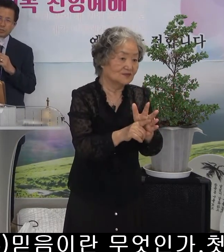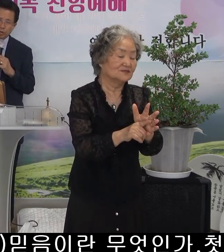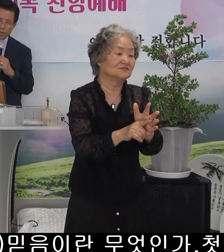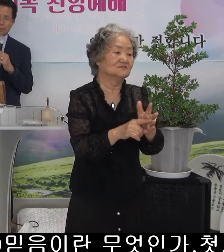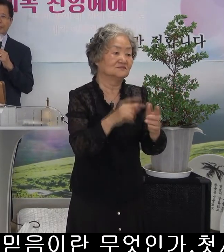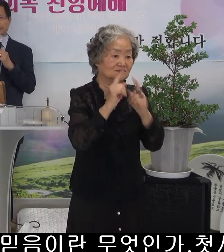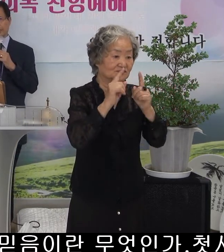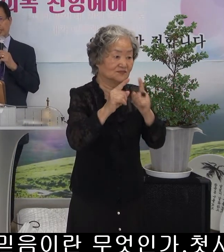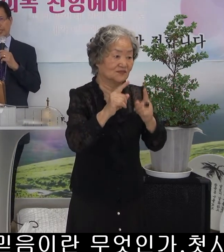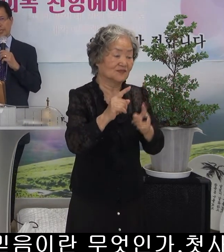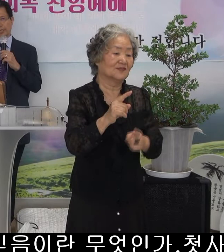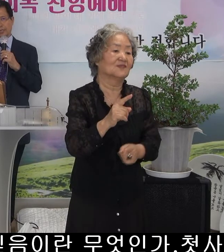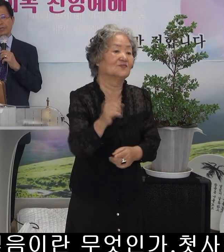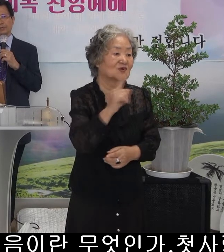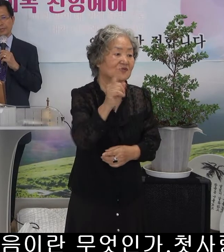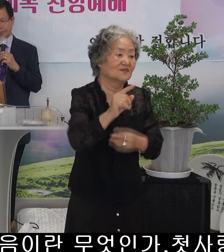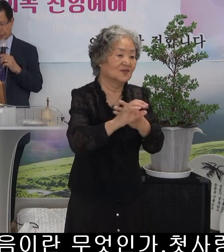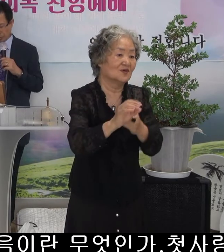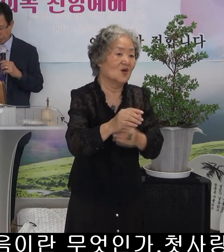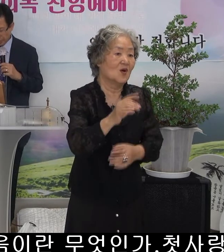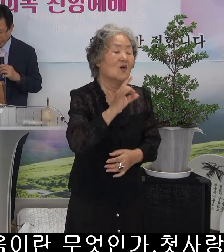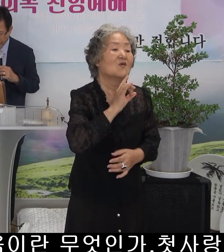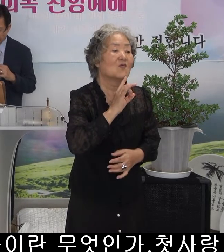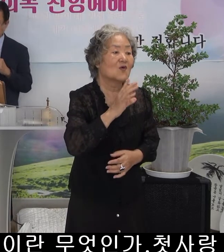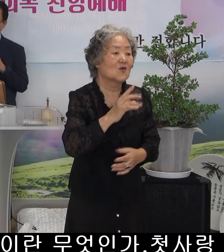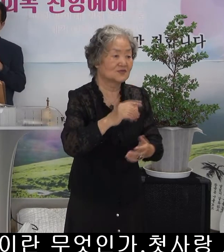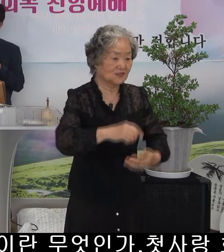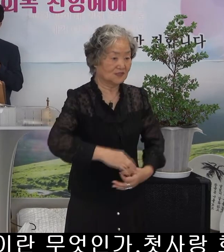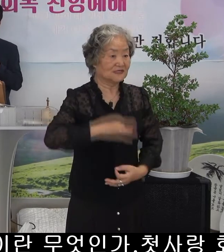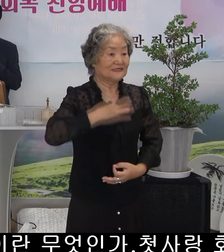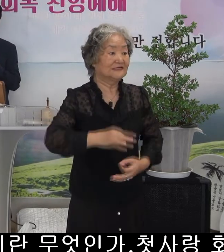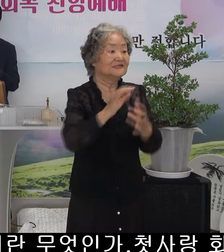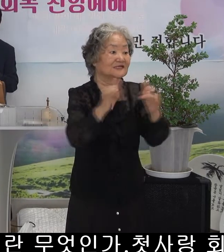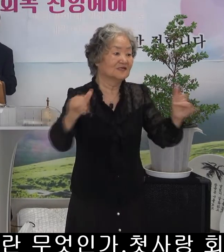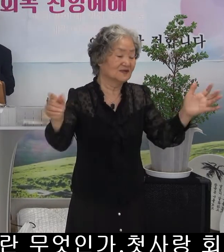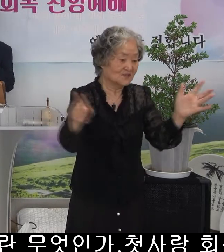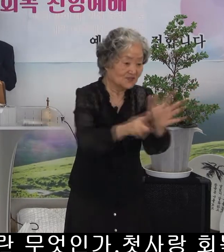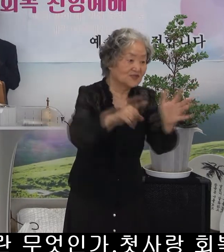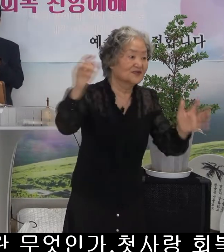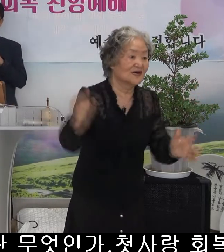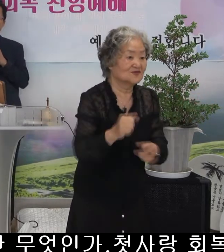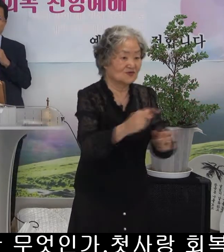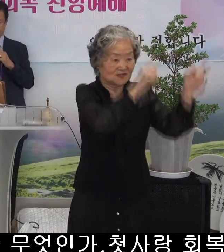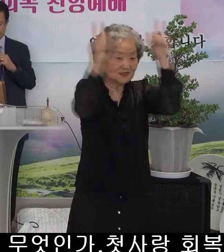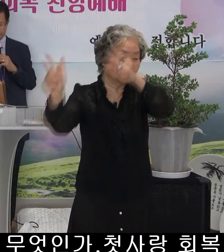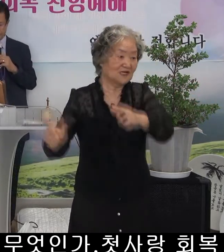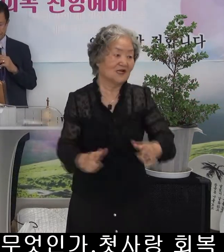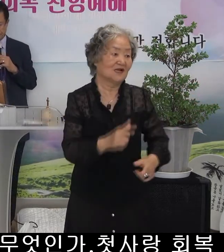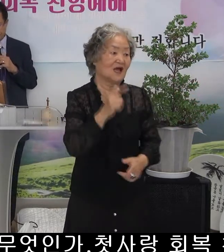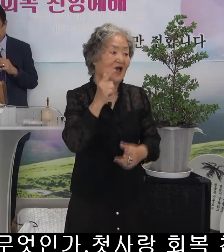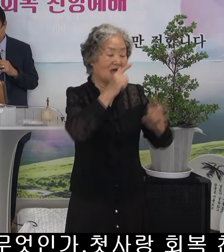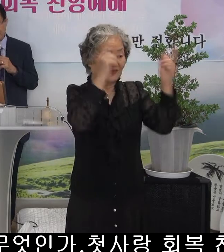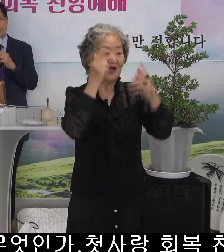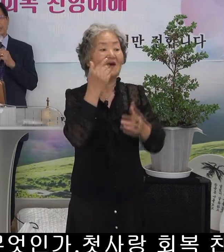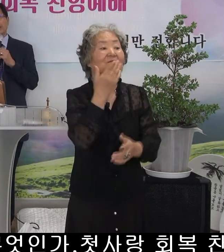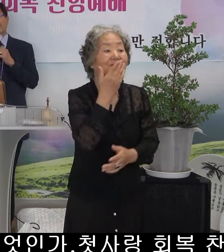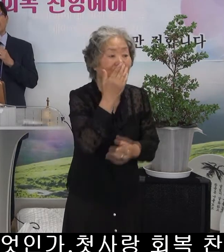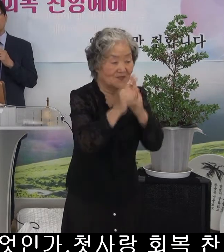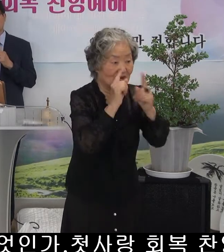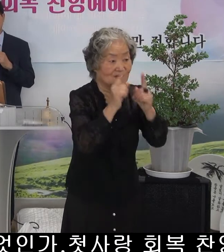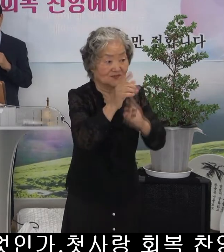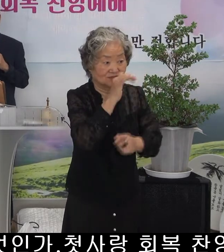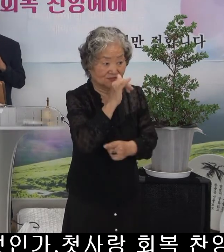의인은 믿음으로 말미암아 살리라 말씀하셨어요. 또 네 믿음이 너를 구원하였다라고 말씀하셨어요. 믿음